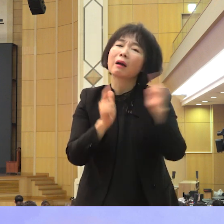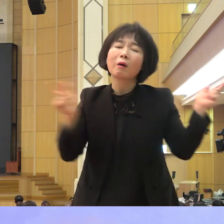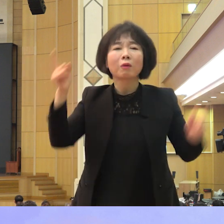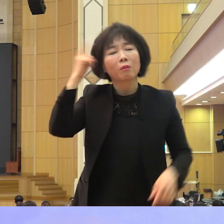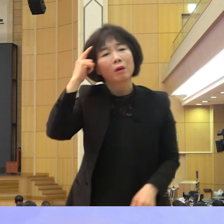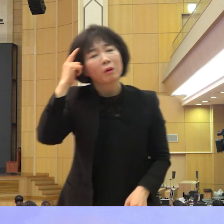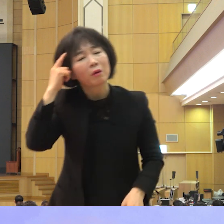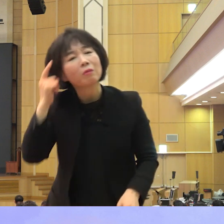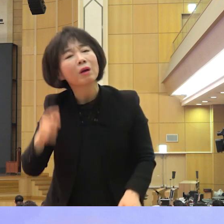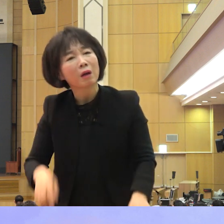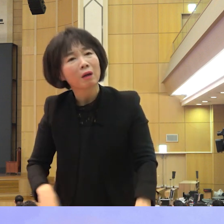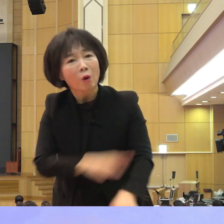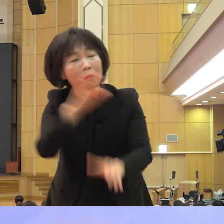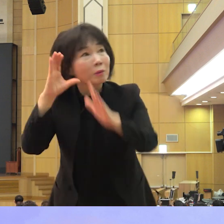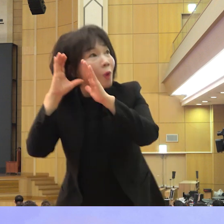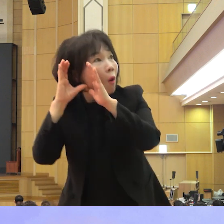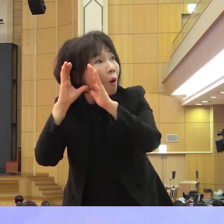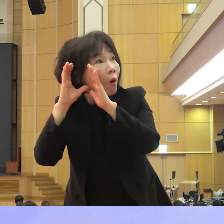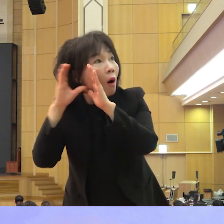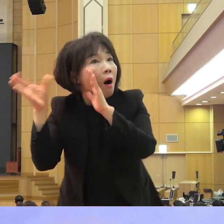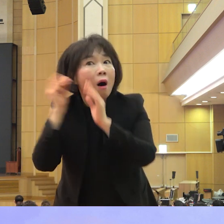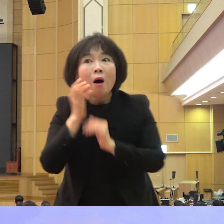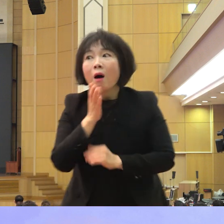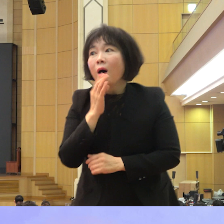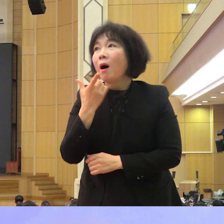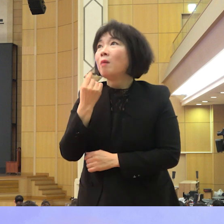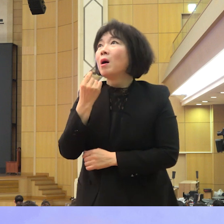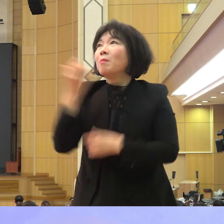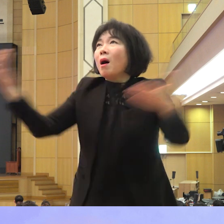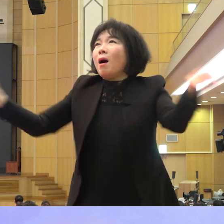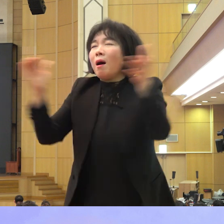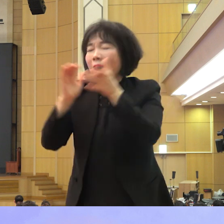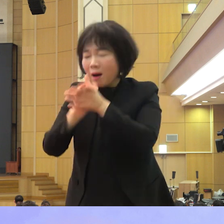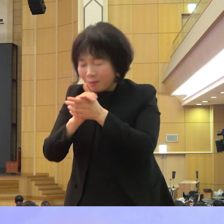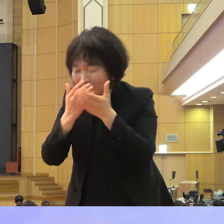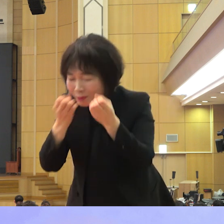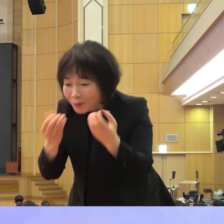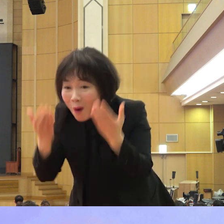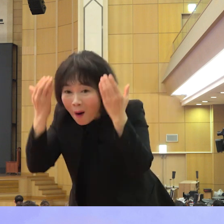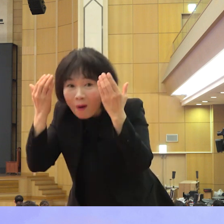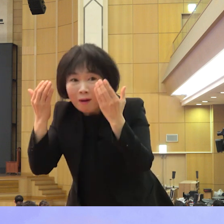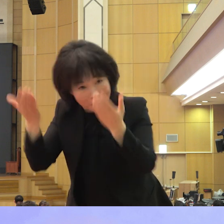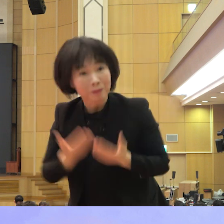그러니까 들려진다는 자체가 하나님께서 우리를 축복해 주신 거예요.